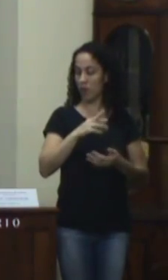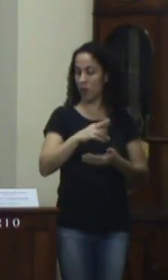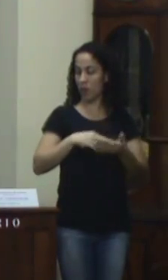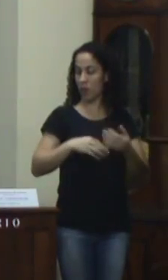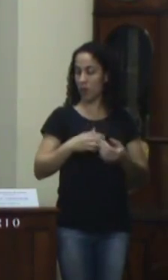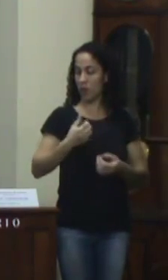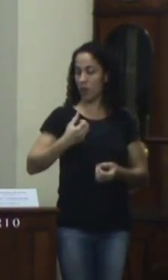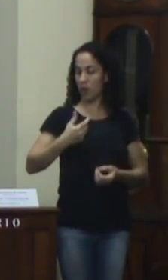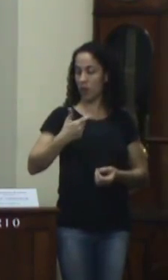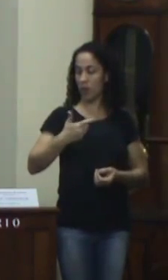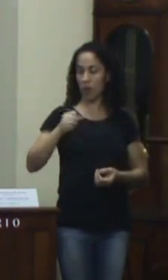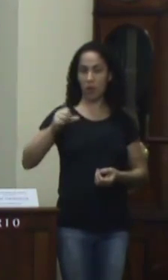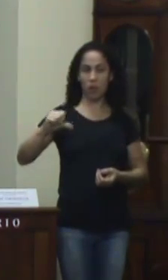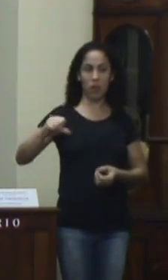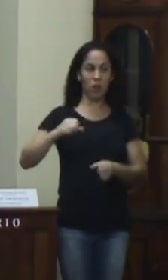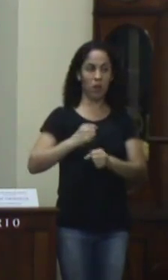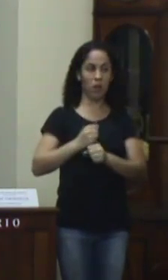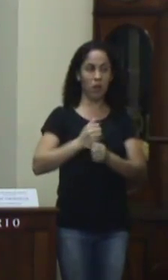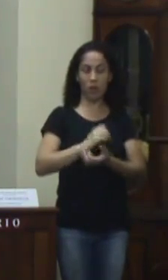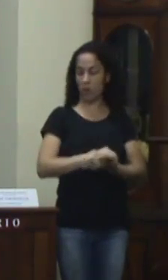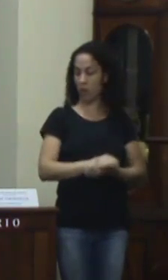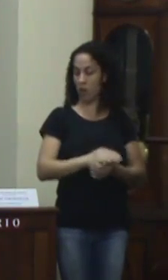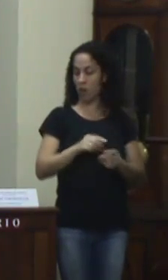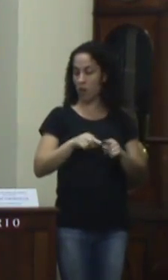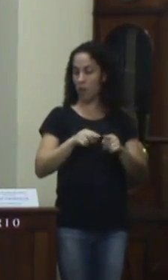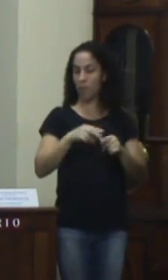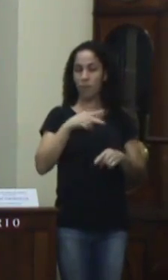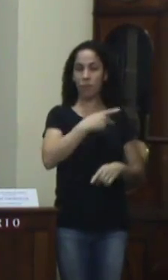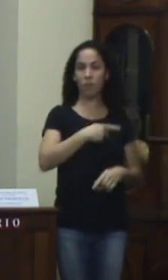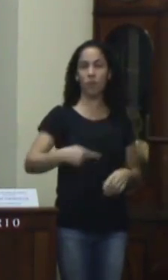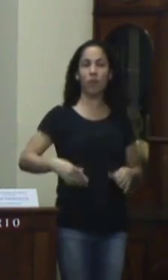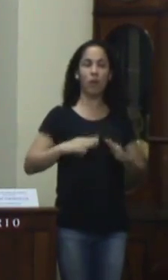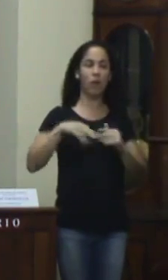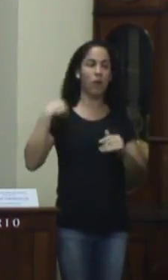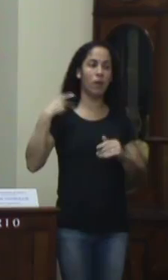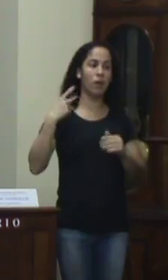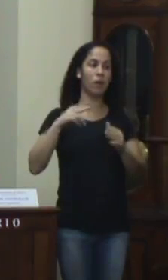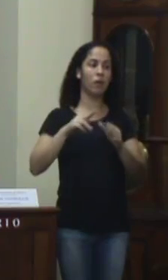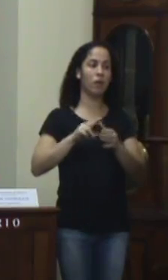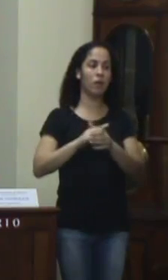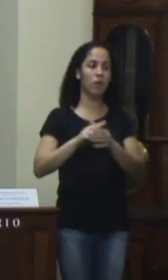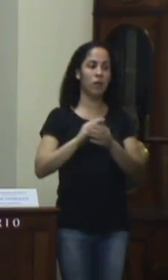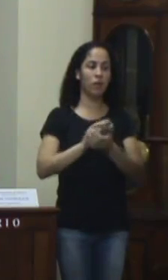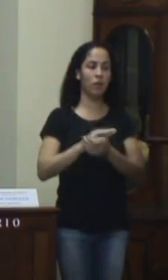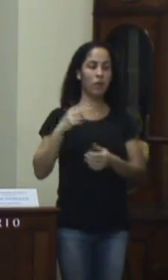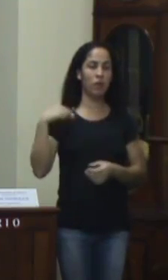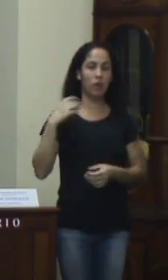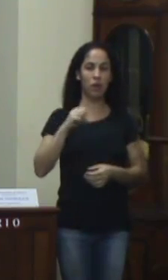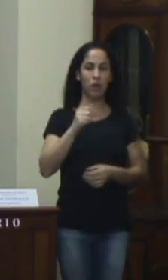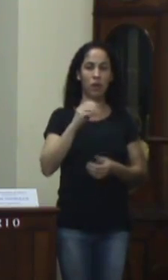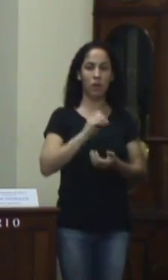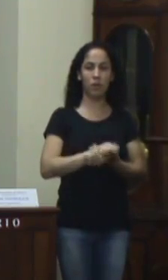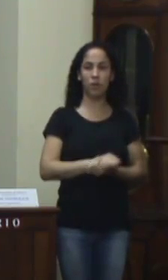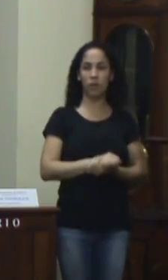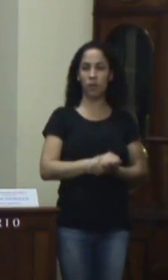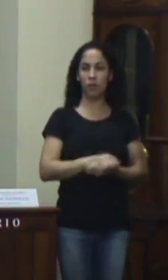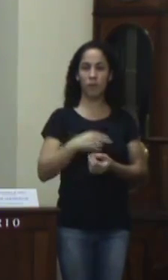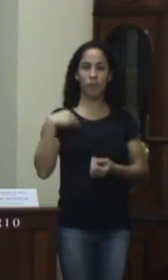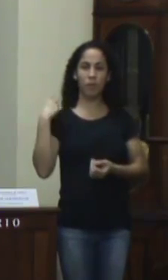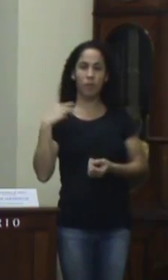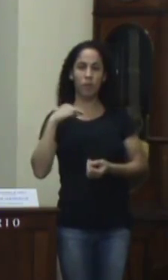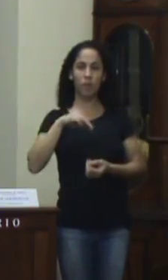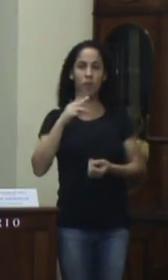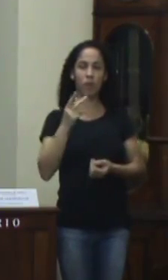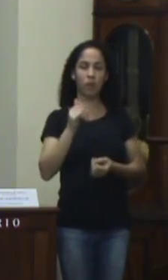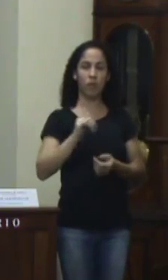Requerimento número 289 de 2018. Excelentíssimo senhor presidente da Câmara Municipal de Valença, vereador Saulo Correia. A vereadora